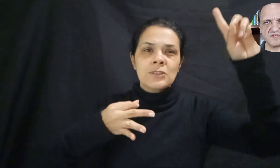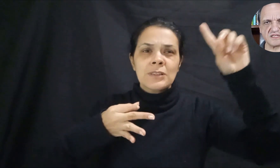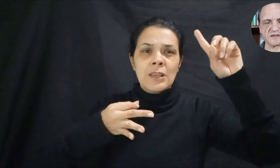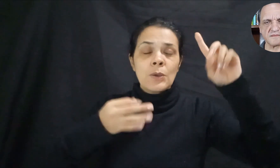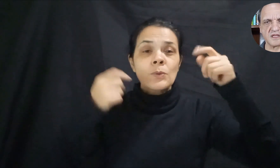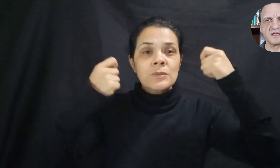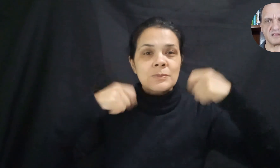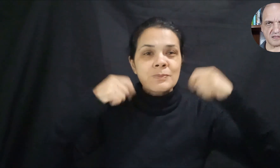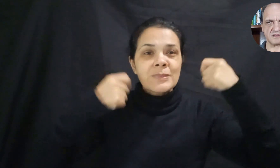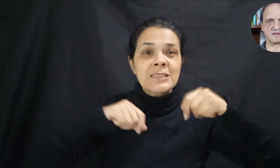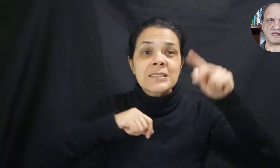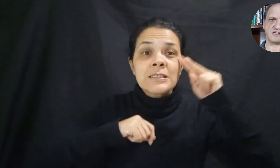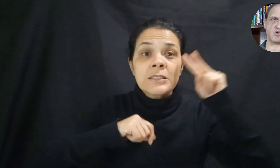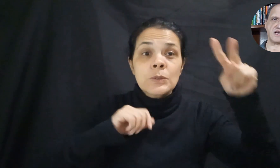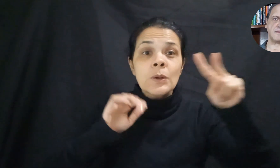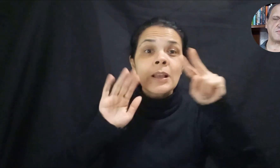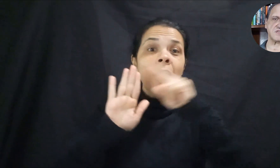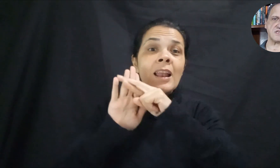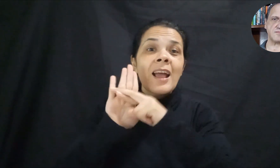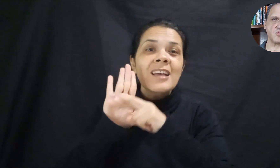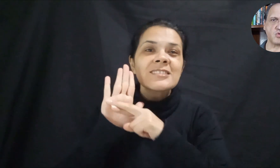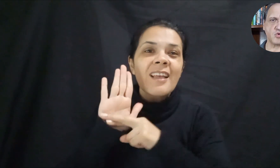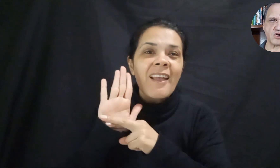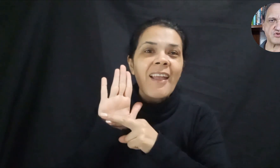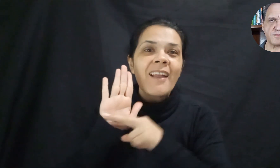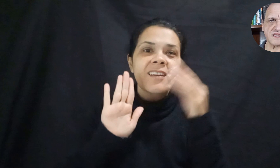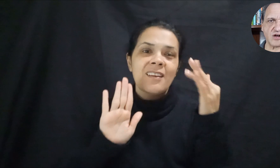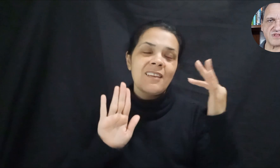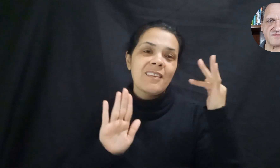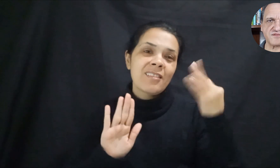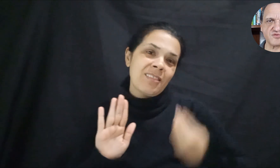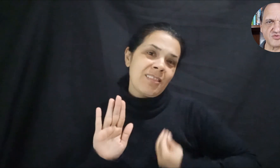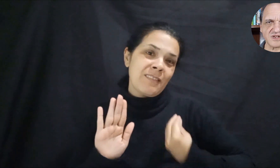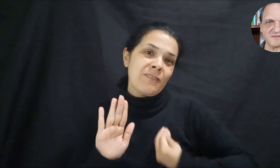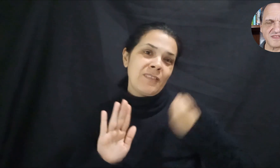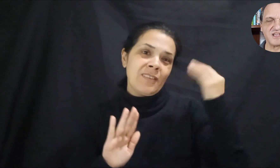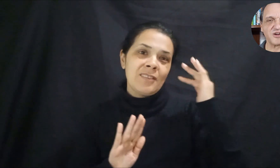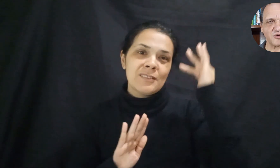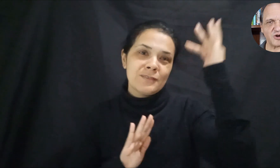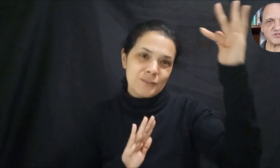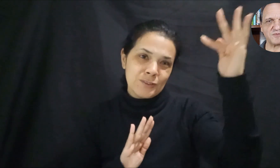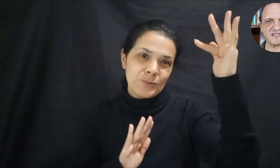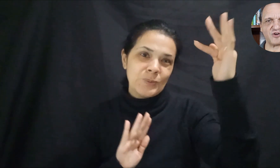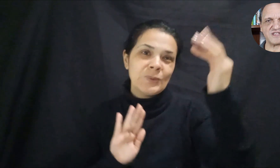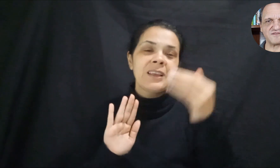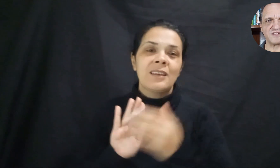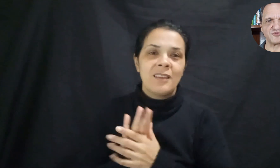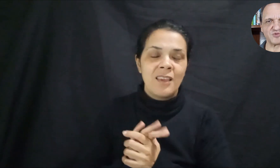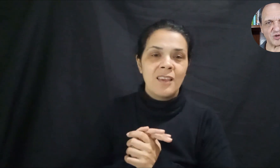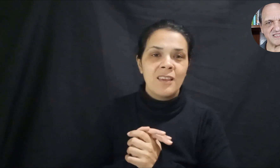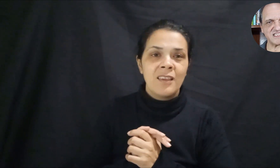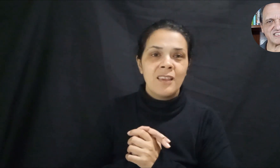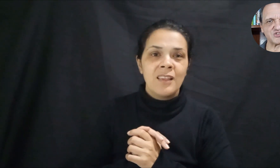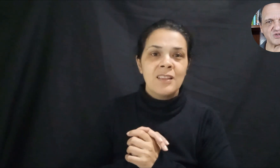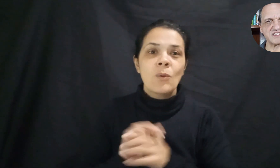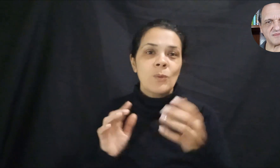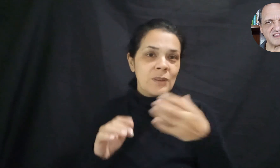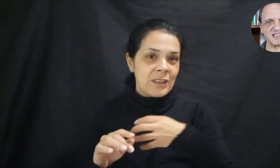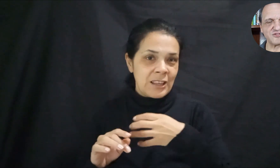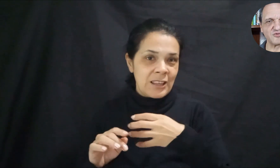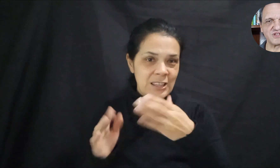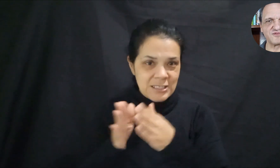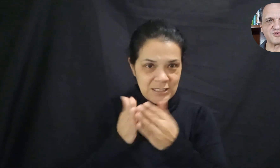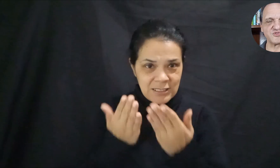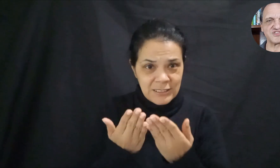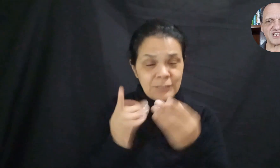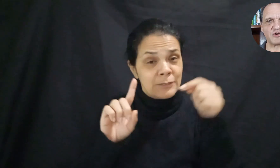justiça divina, tem que olhar, por exemplo, o Código Penal da Vida Futura. Código Penal da Vida Futura. É uma das seções também